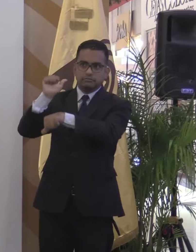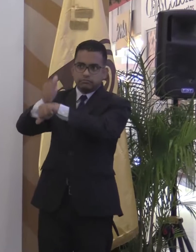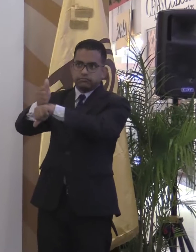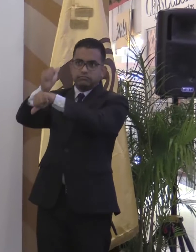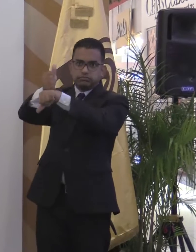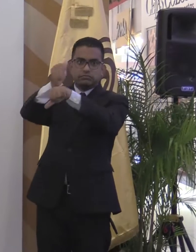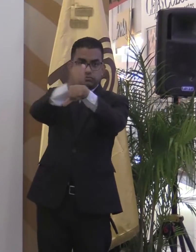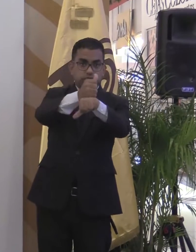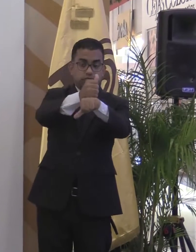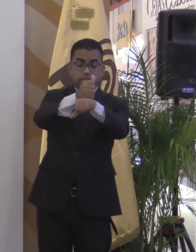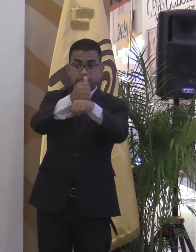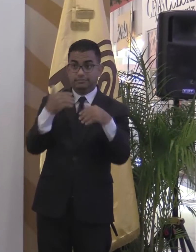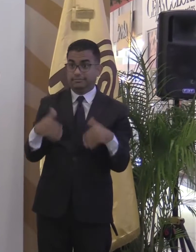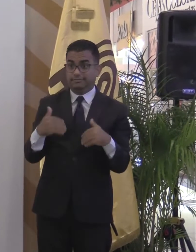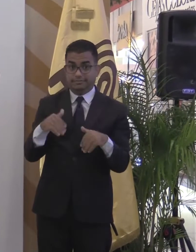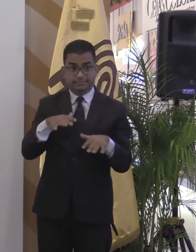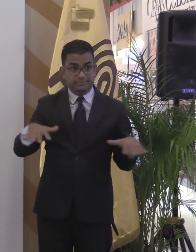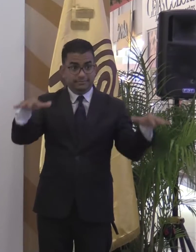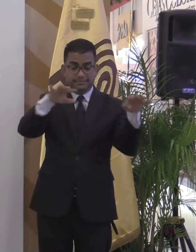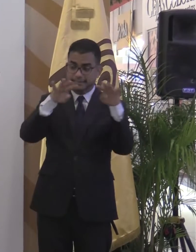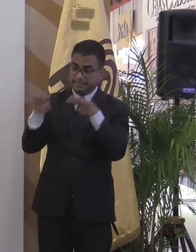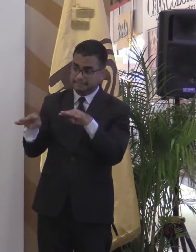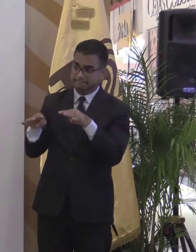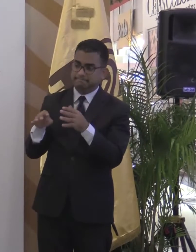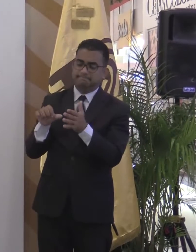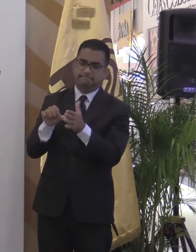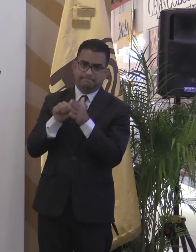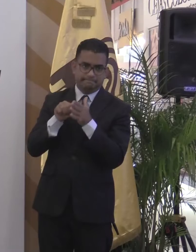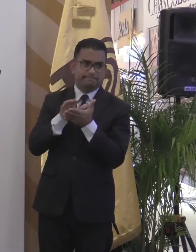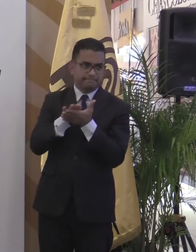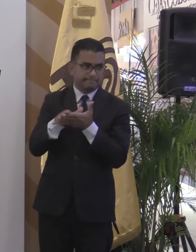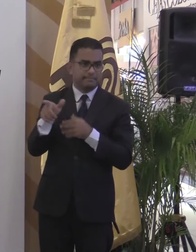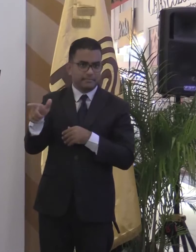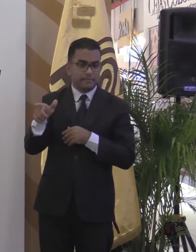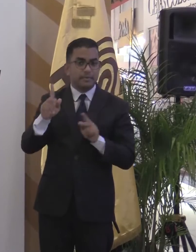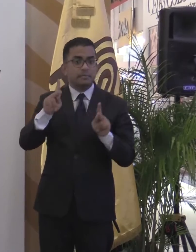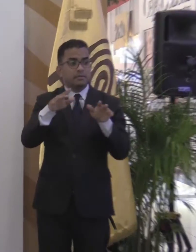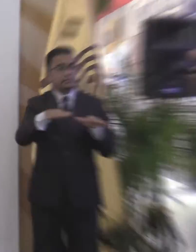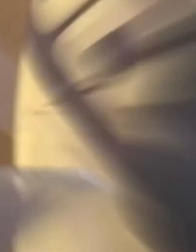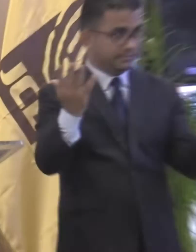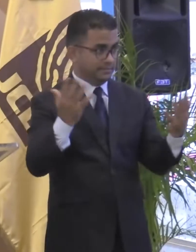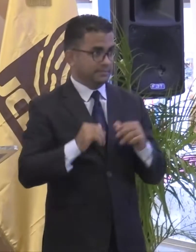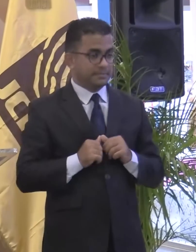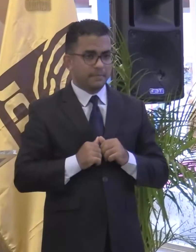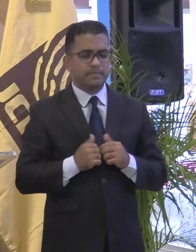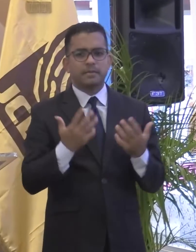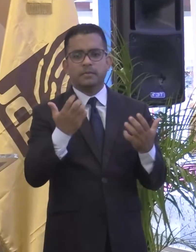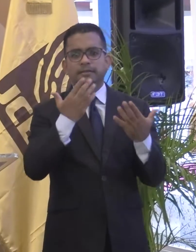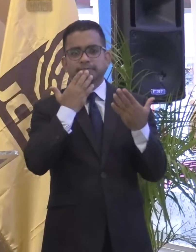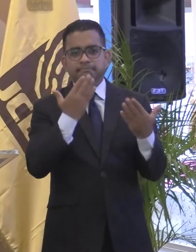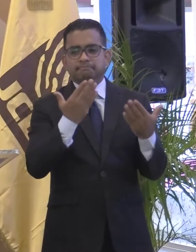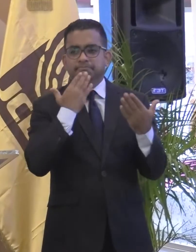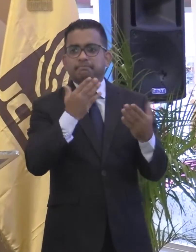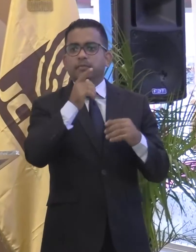tengo claro qué es lo que piensa el pueblo y los sectores más importantes de esta población quiero agradecer